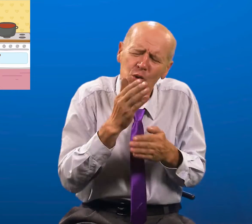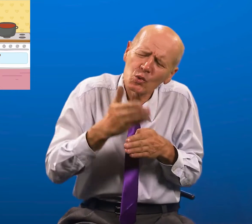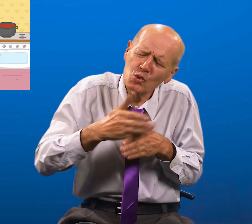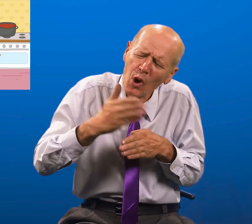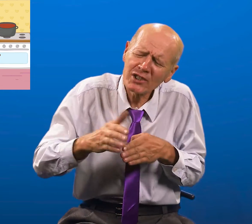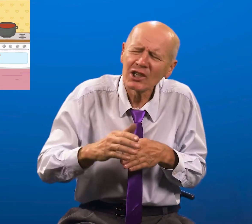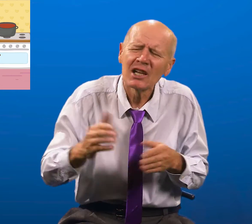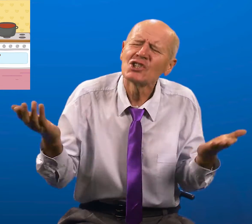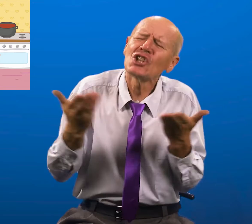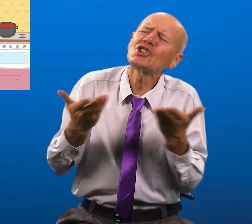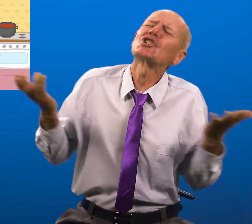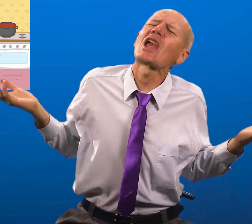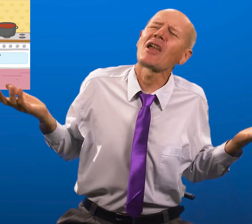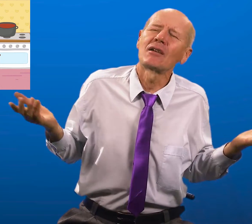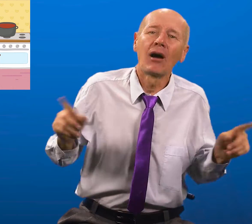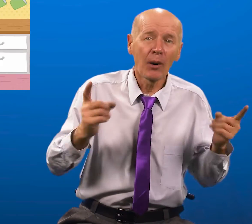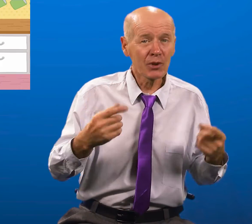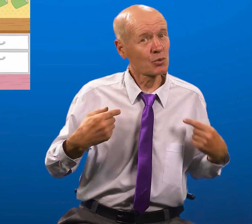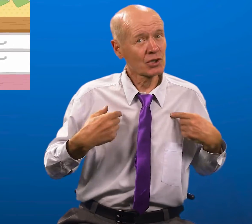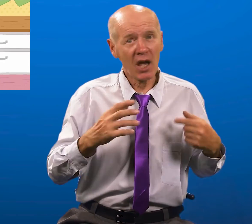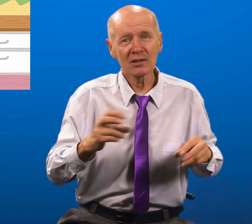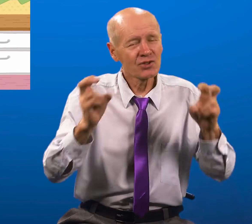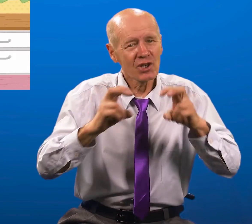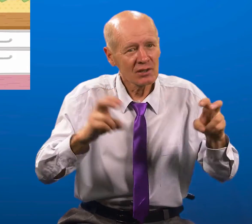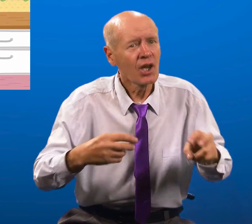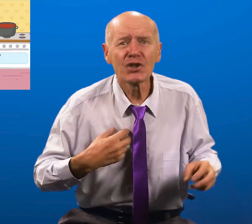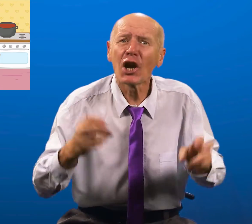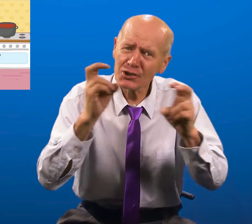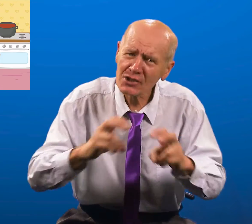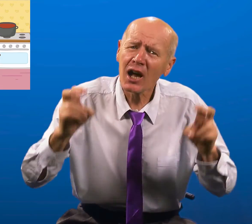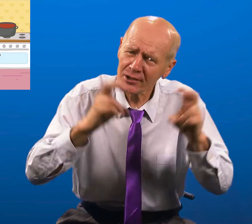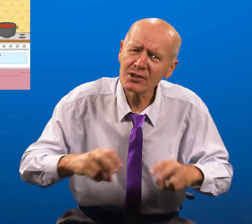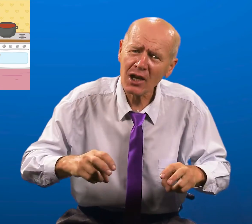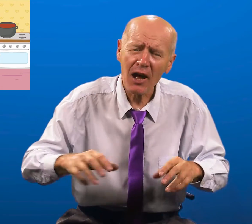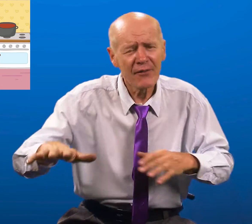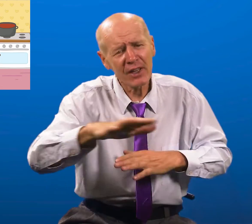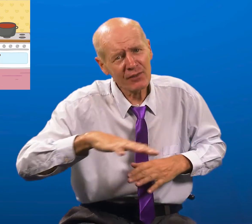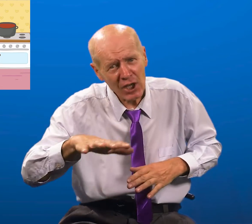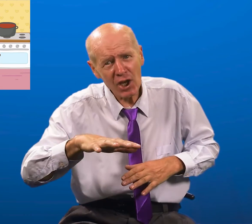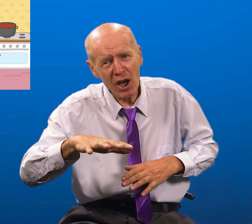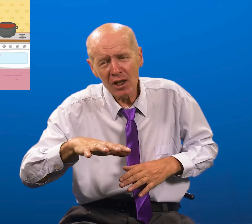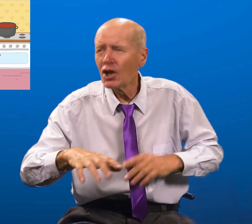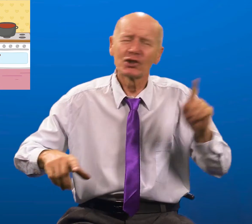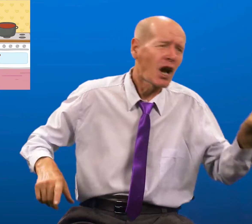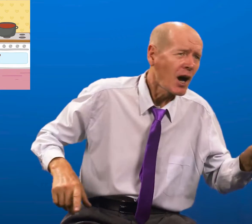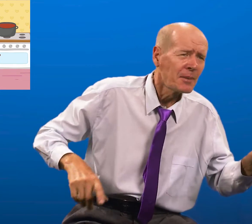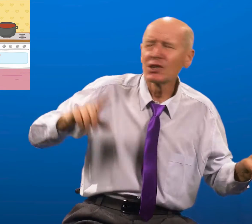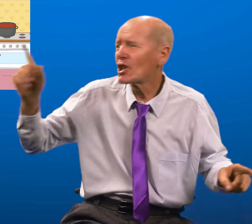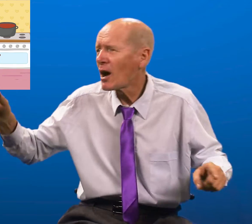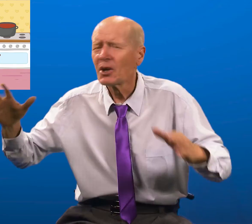Я знаю, что ничей. А почему ты нас не искала? Я вас искала. Я вас искала во дворе. Я вас